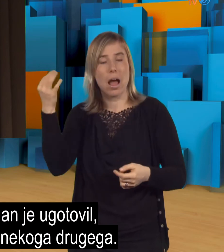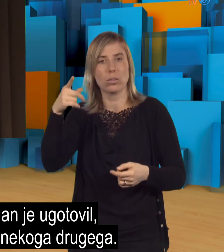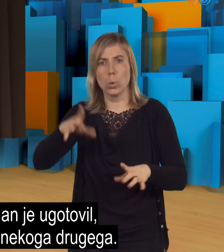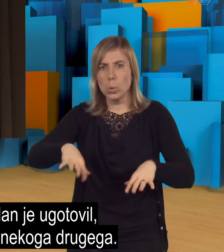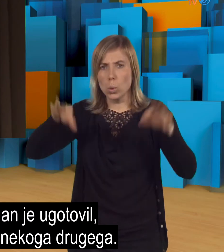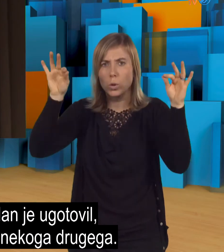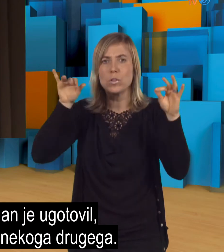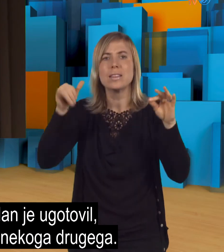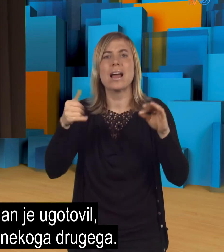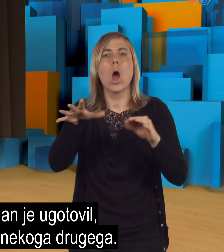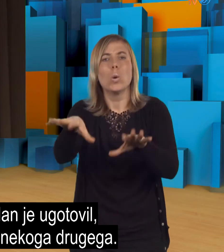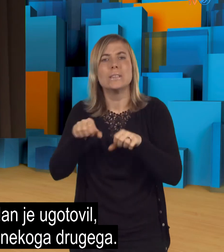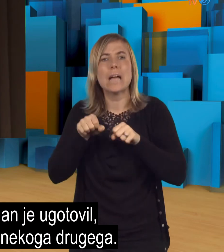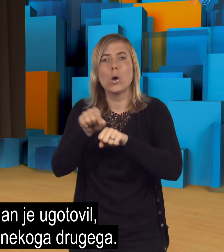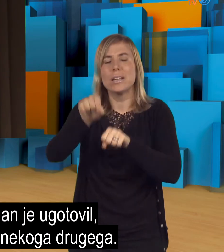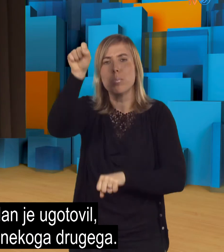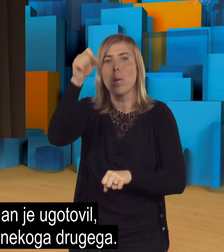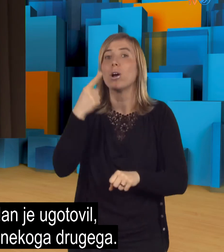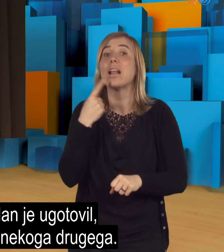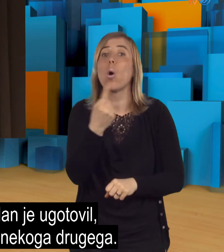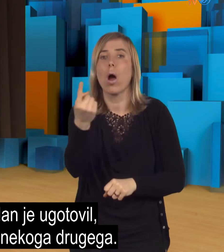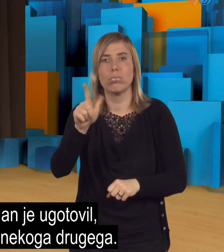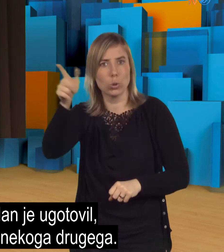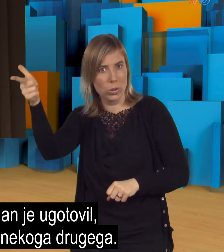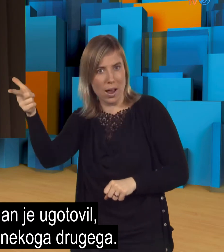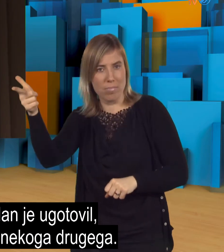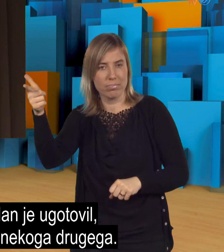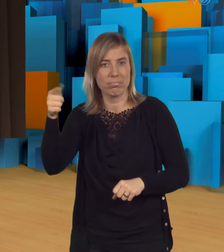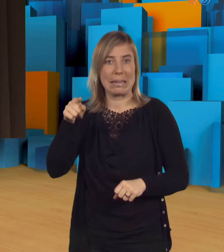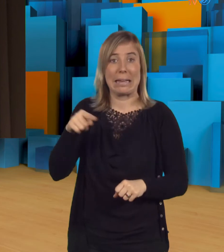Šele naslednji dan je ugotovil, da je vzel diplomo nekoga drugega.